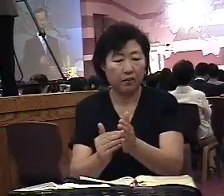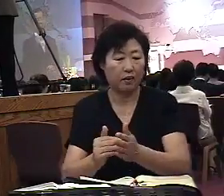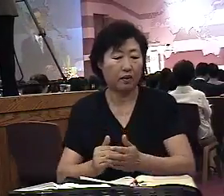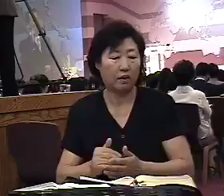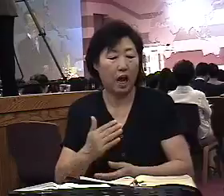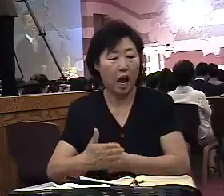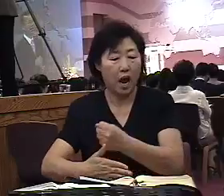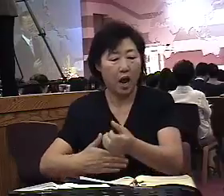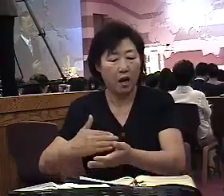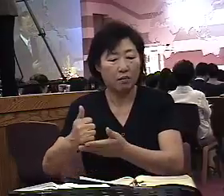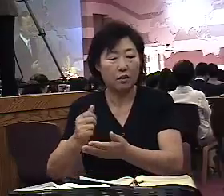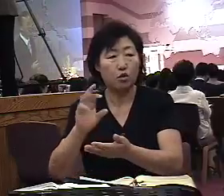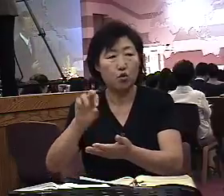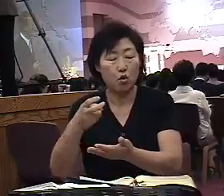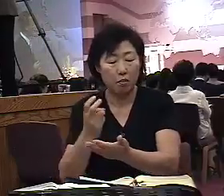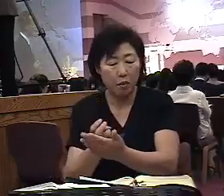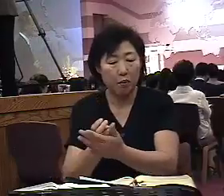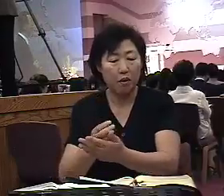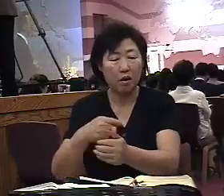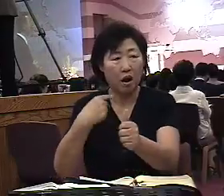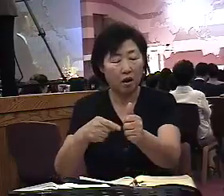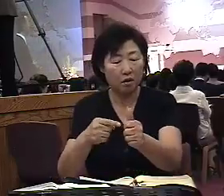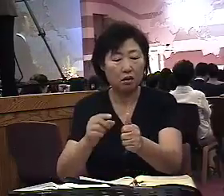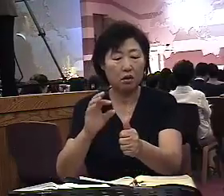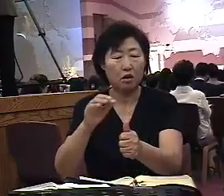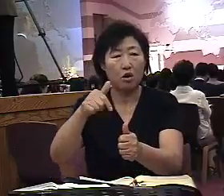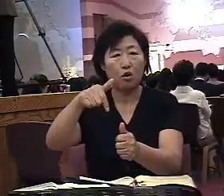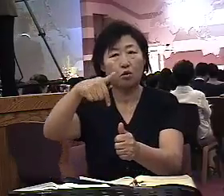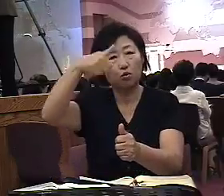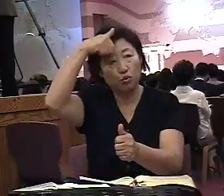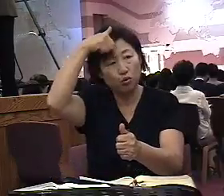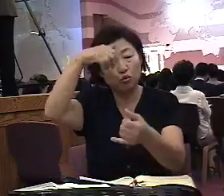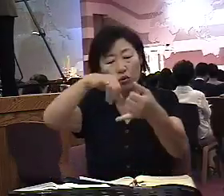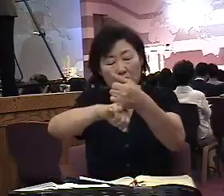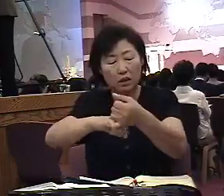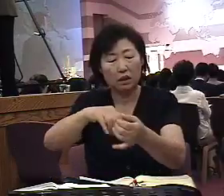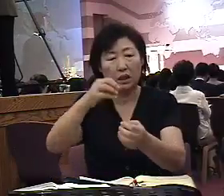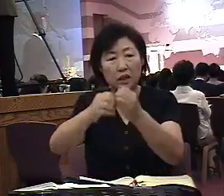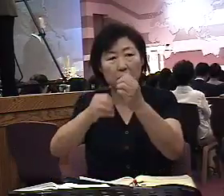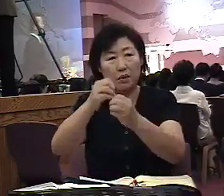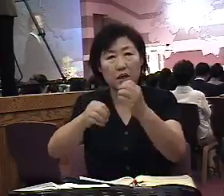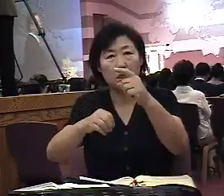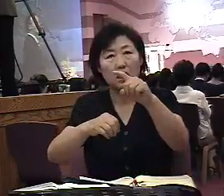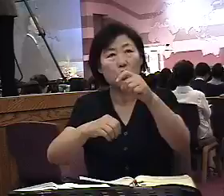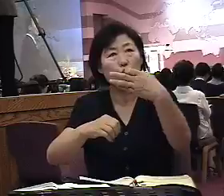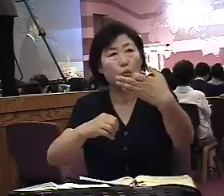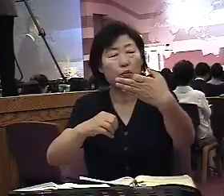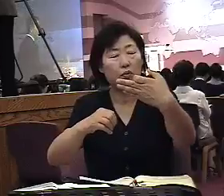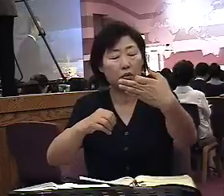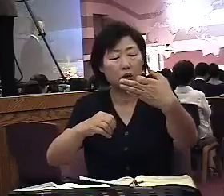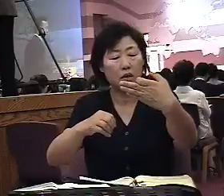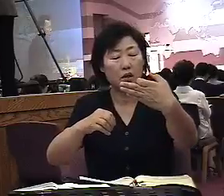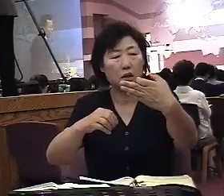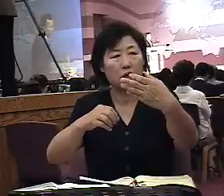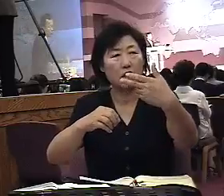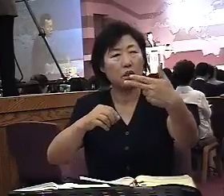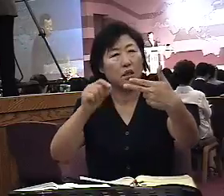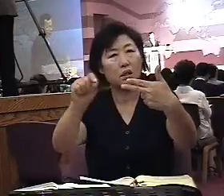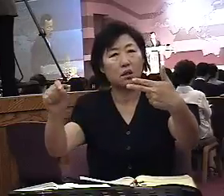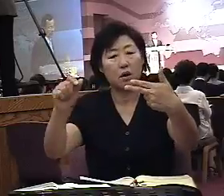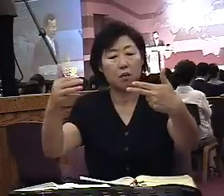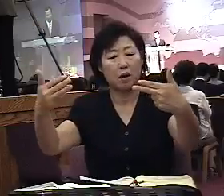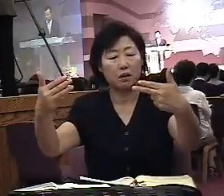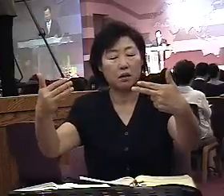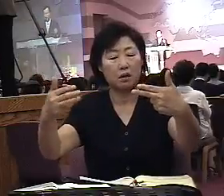그리고 하나님의 율법을 가리켜 구약성경 시편 19편 7절 8절에는 이렇게 말씀해